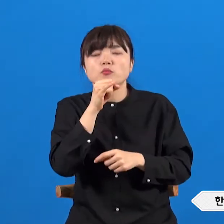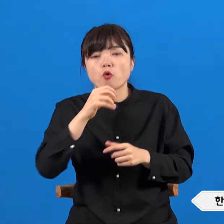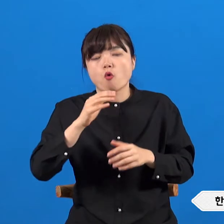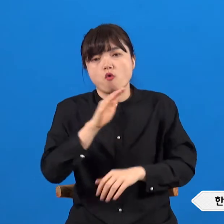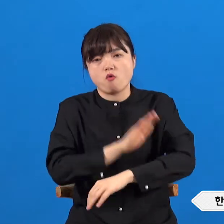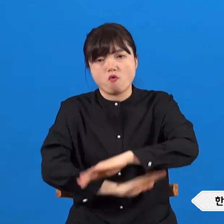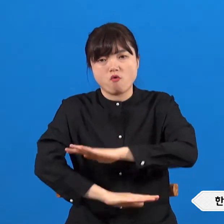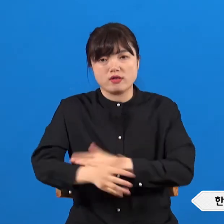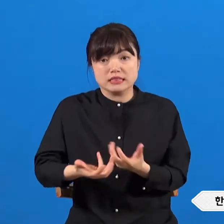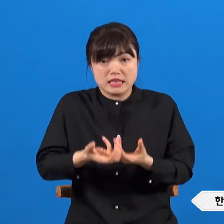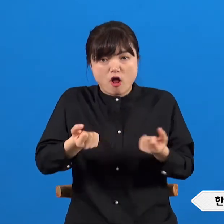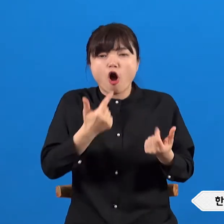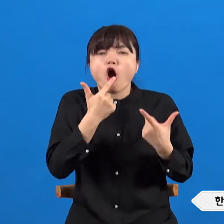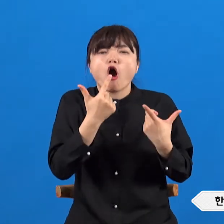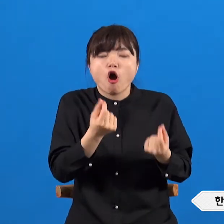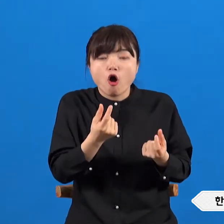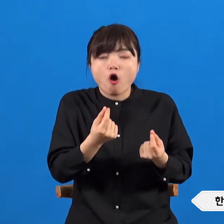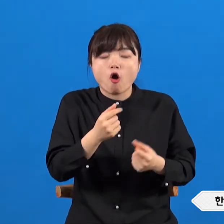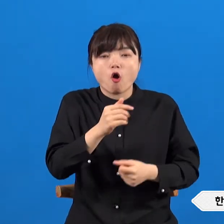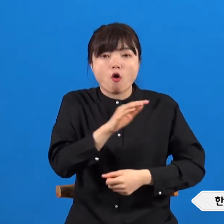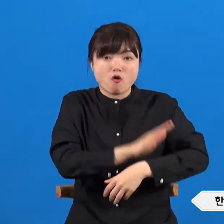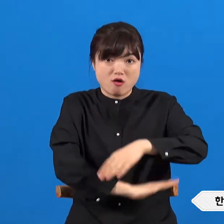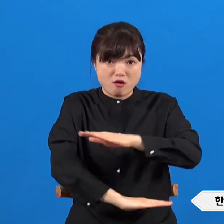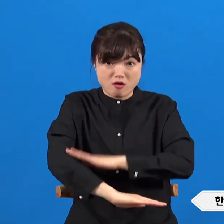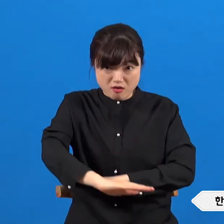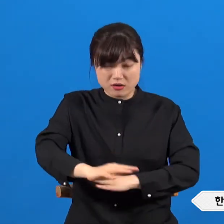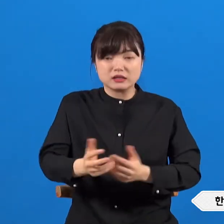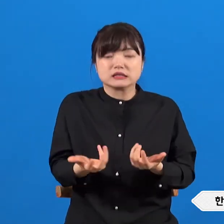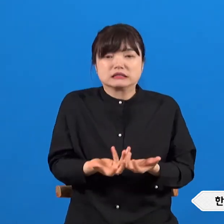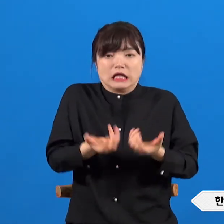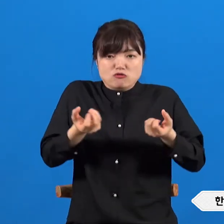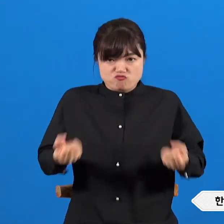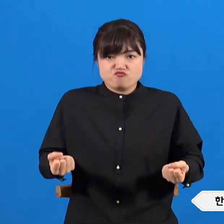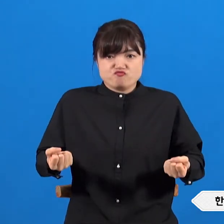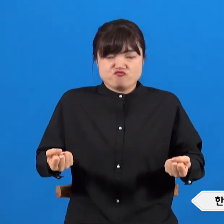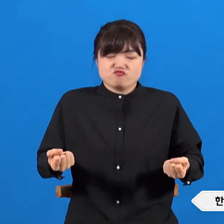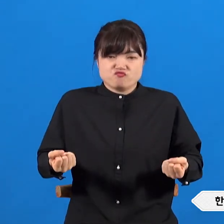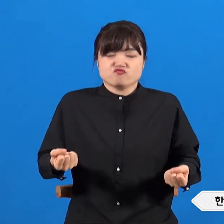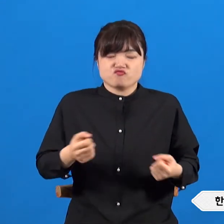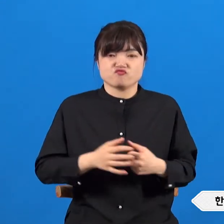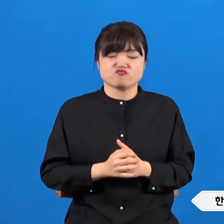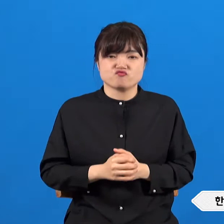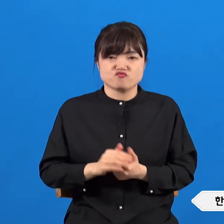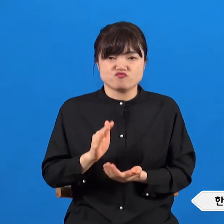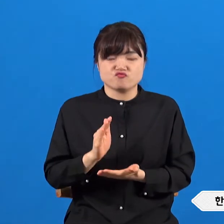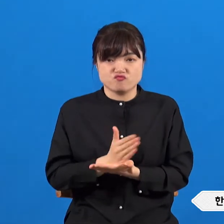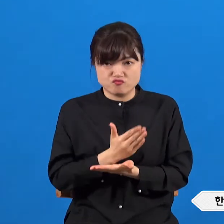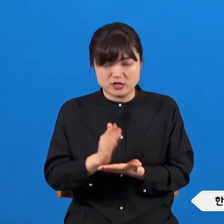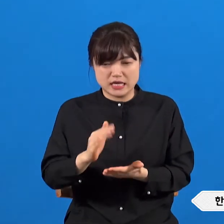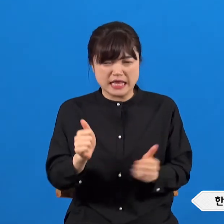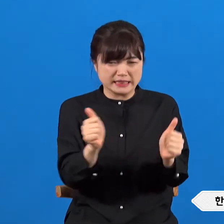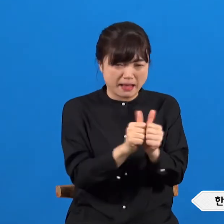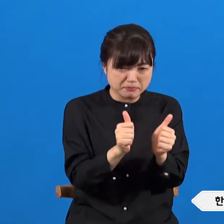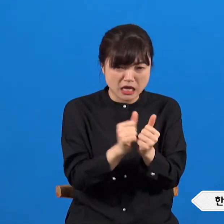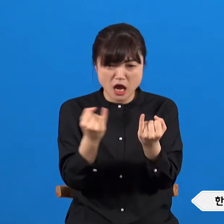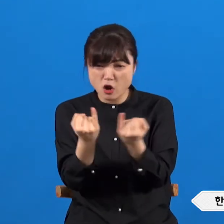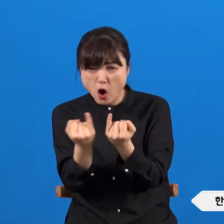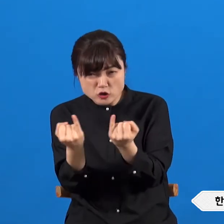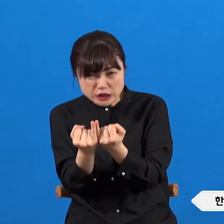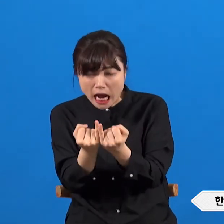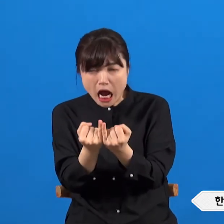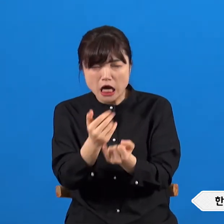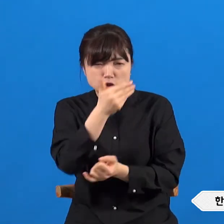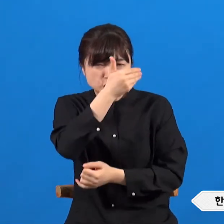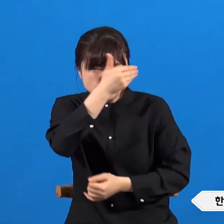왼편으로 나누듯이 그렇게 오른편 왼편으로 나누는 것입니다. 그때는 남자냐 여자냐